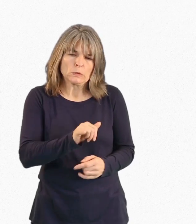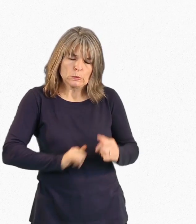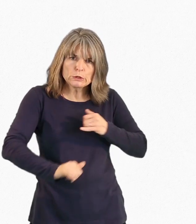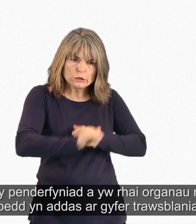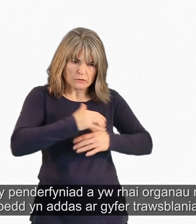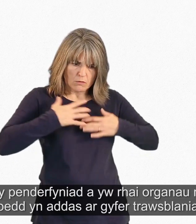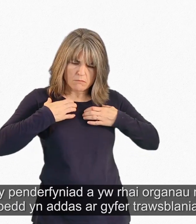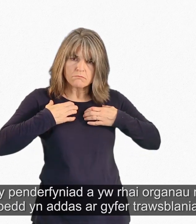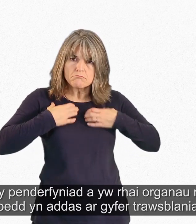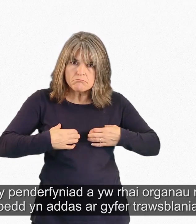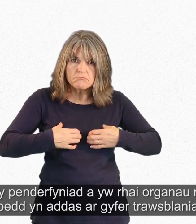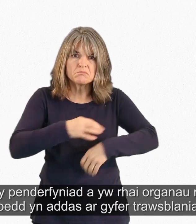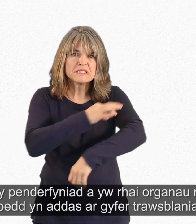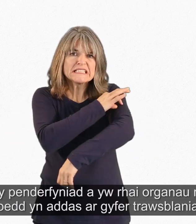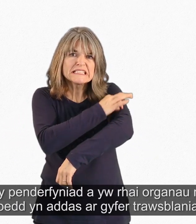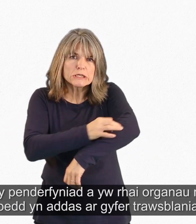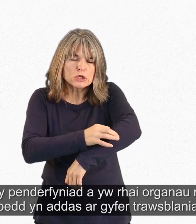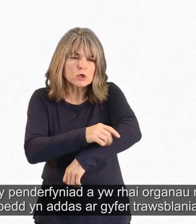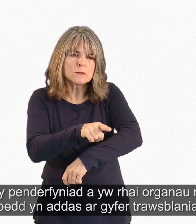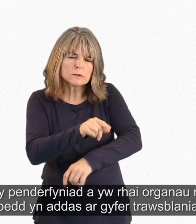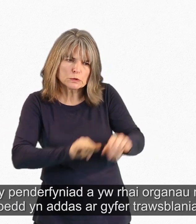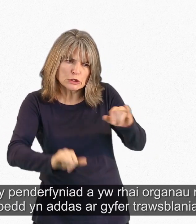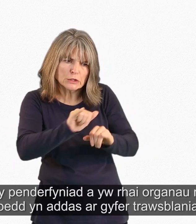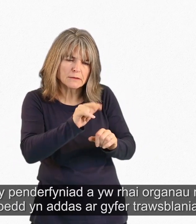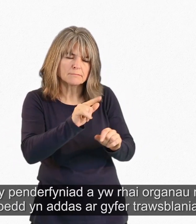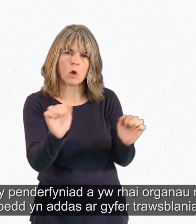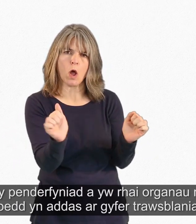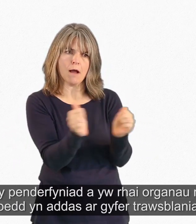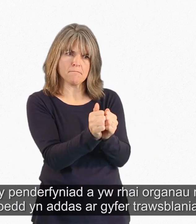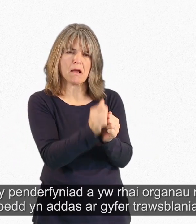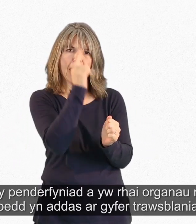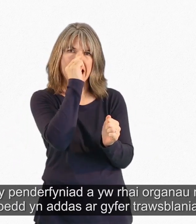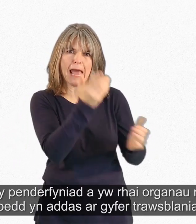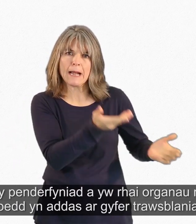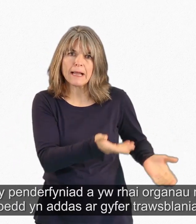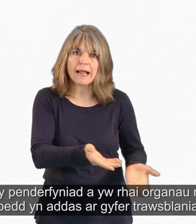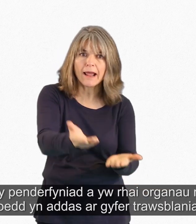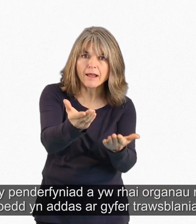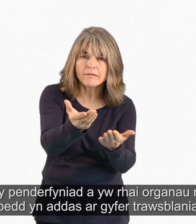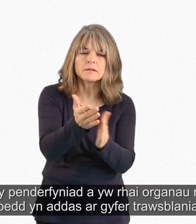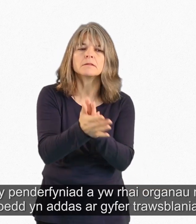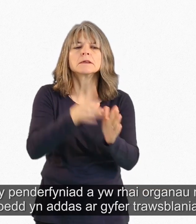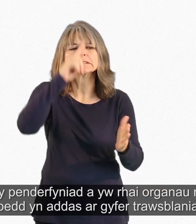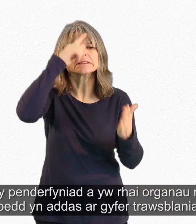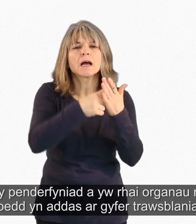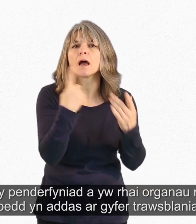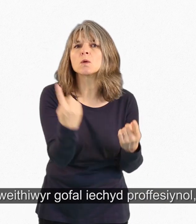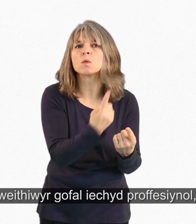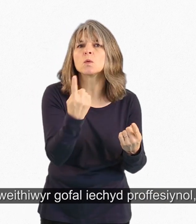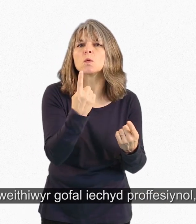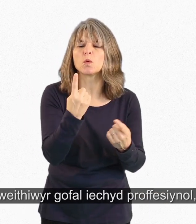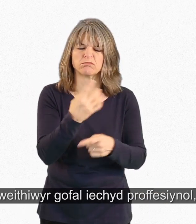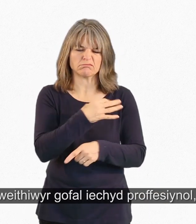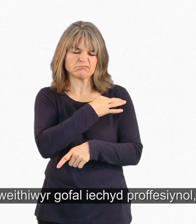Gwneud y penderfyniad a yw rhai organau neu feinweoedd yn addas ar gyfer draws blaniad gan weithwyr gofal